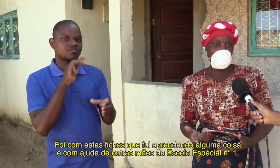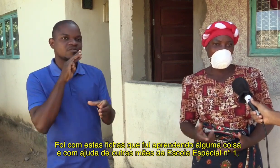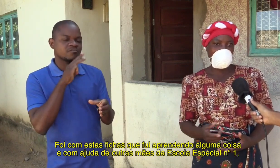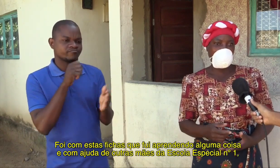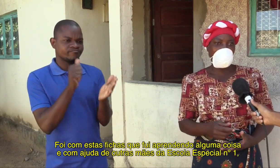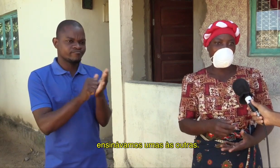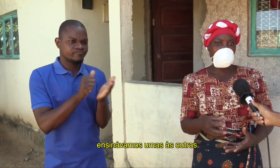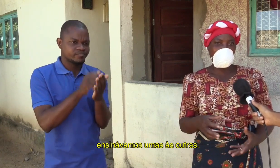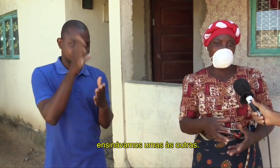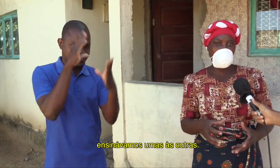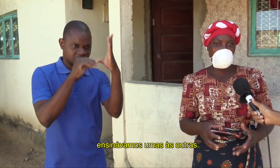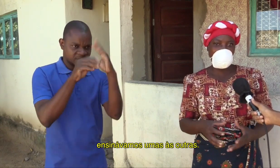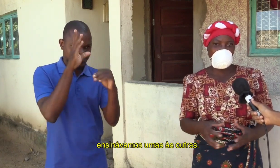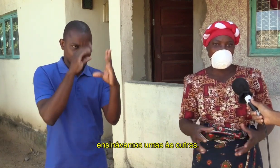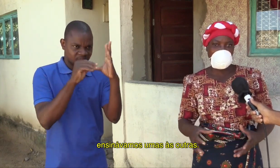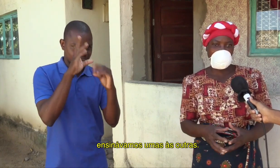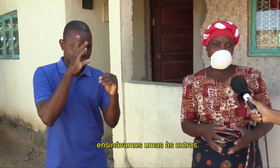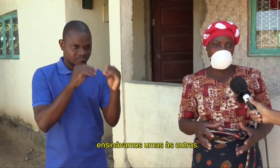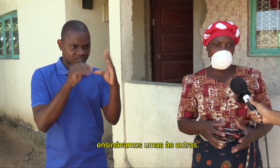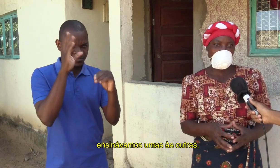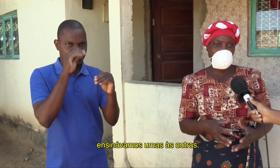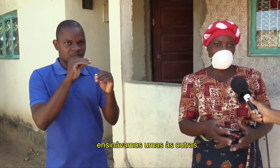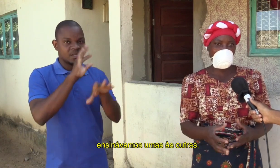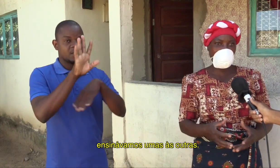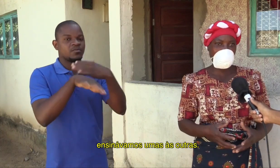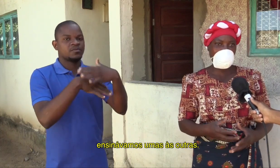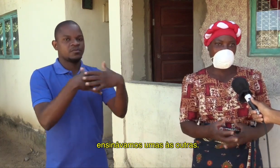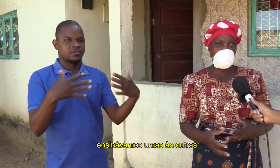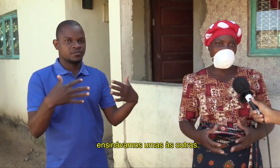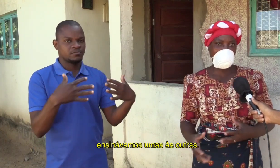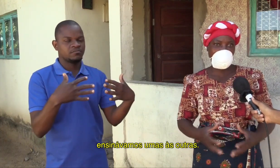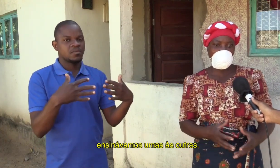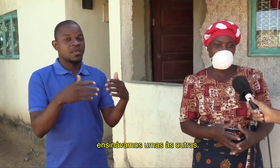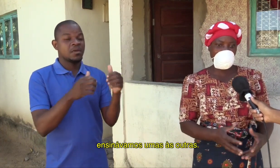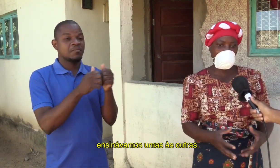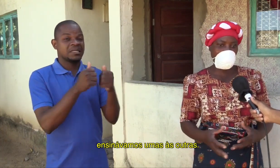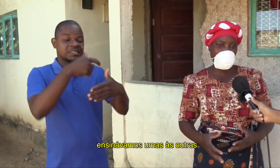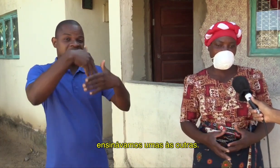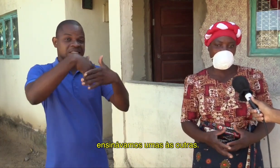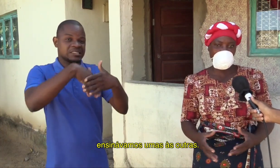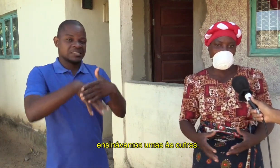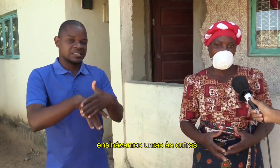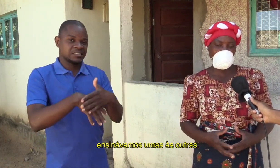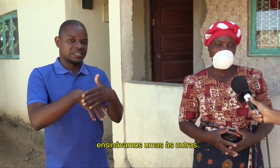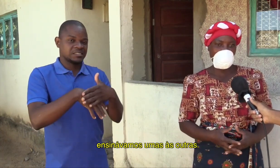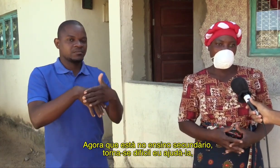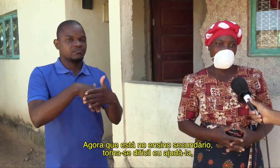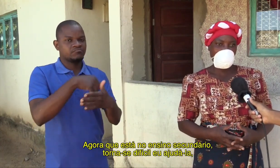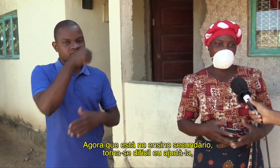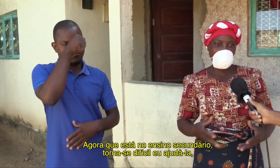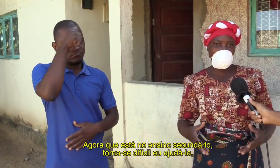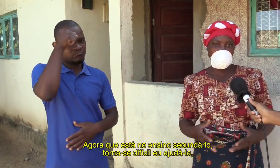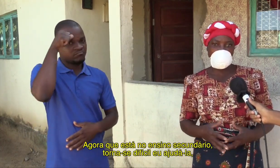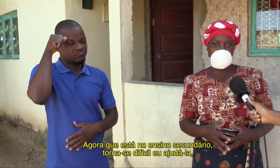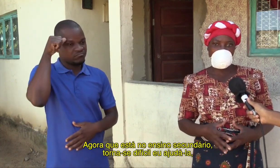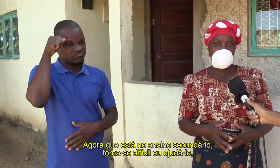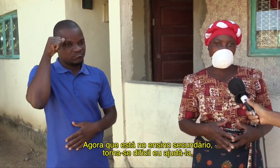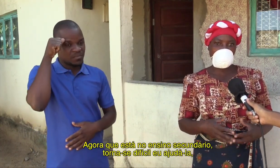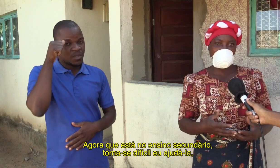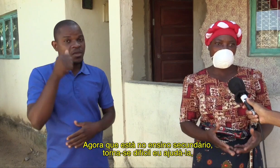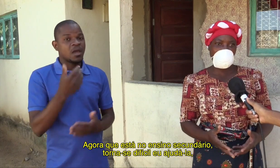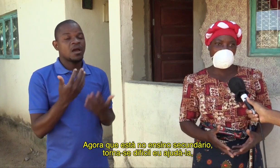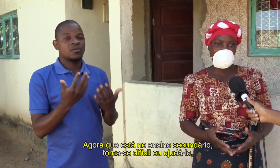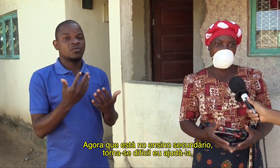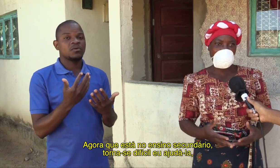em número um, a gente ficava sempre em conjunto, a gente se ensinava um ao outro. Mas agora que está